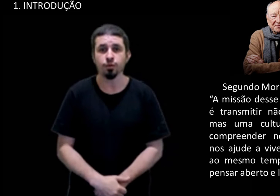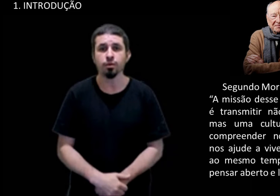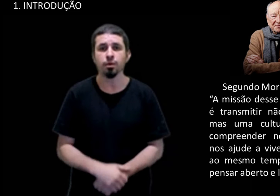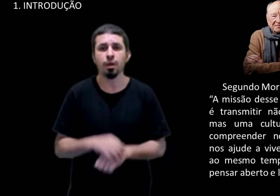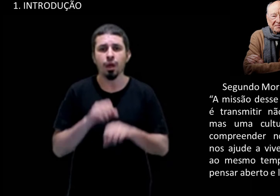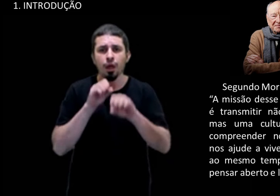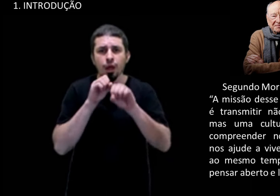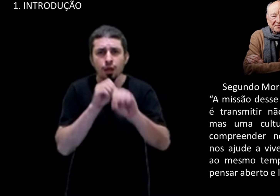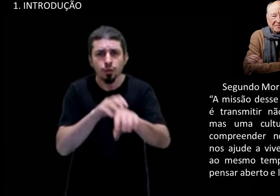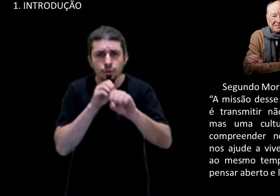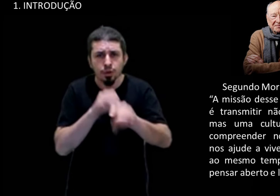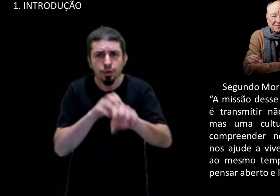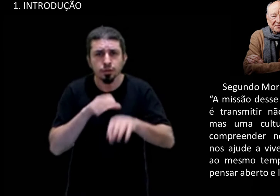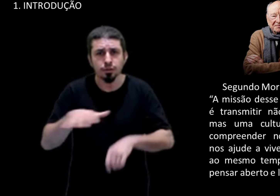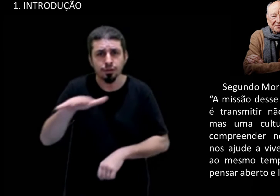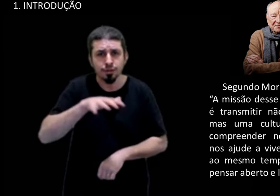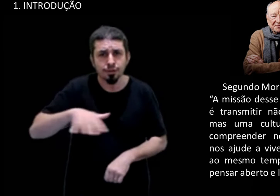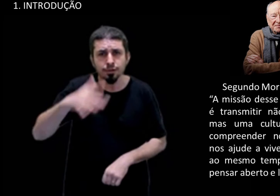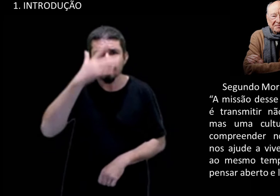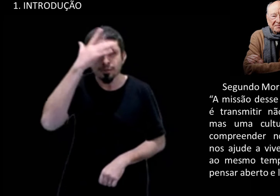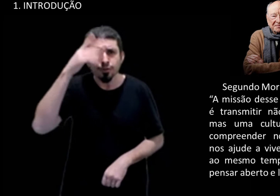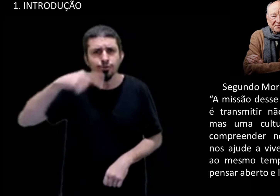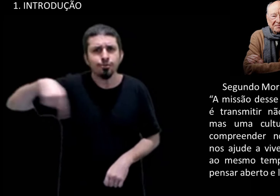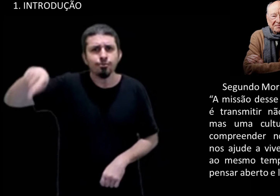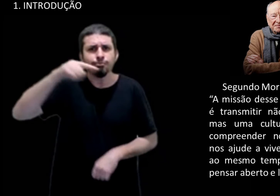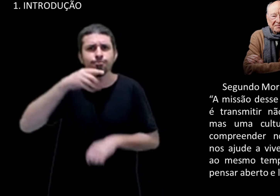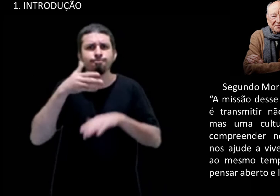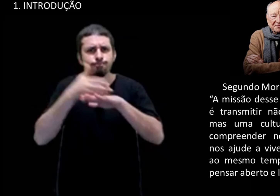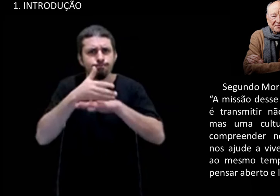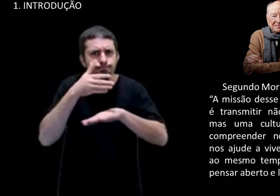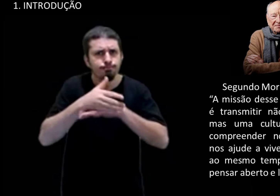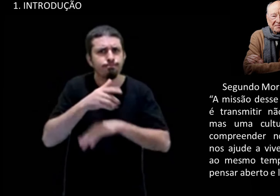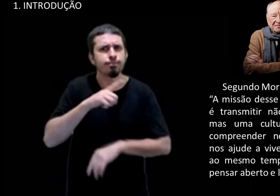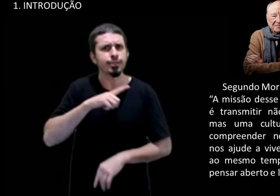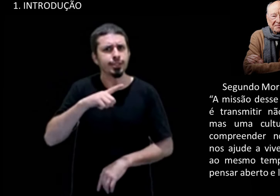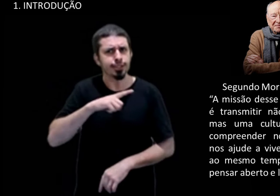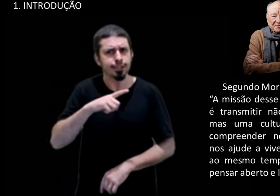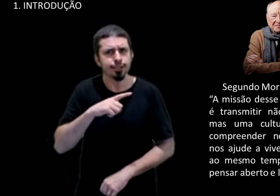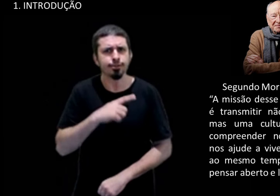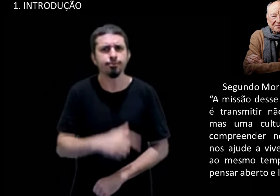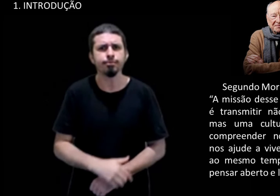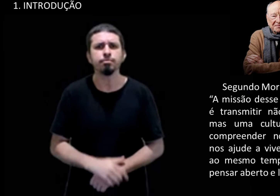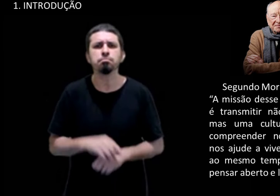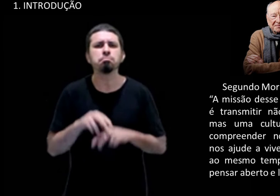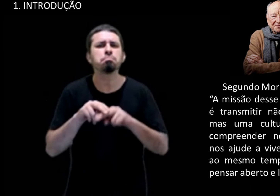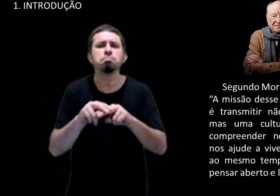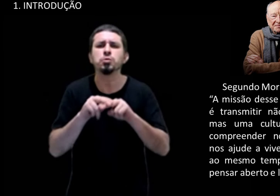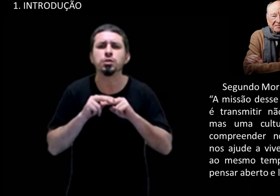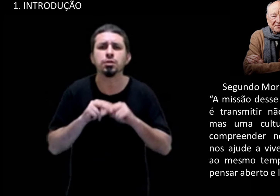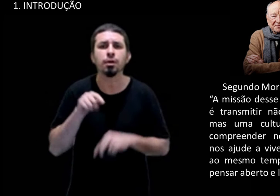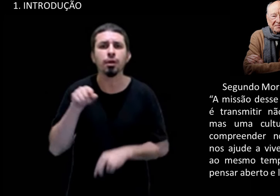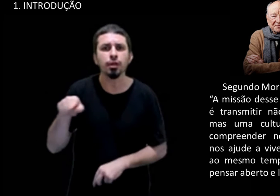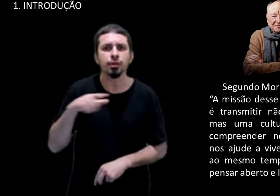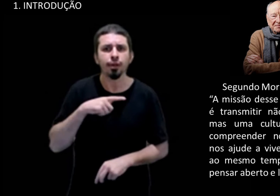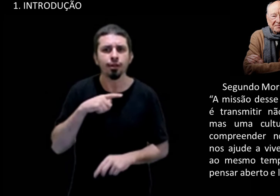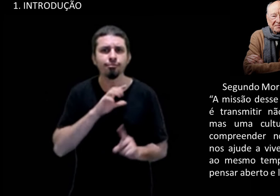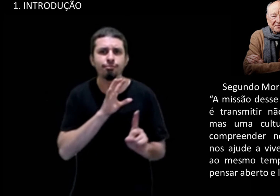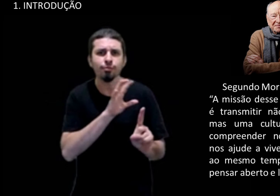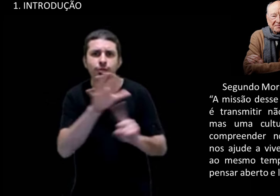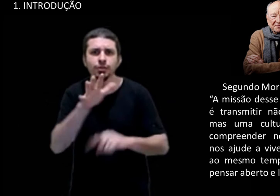Introdução. A educação ocupa cada vez mais espaço na vida das pessoas, à medida que aumenta o papel que desempenha